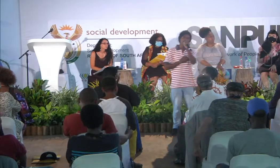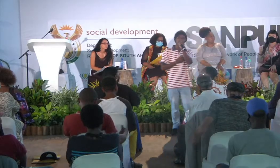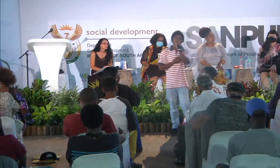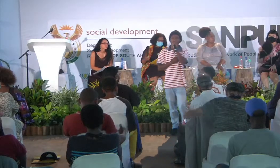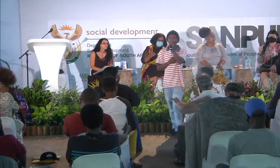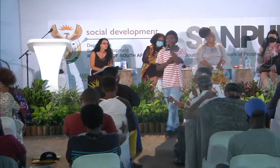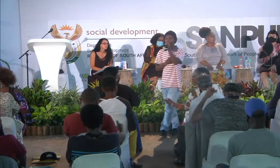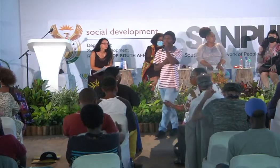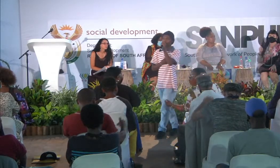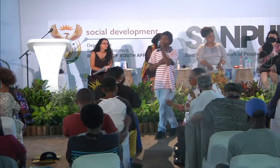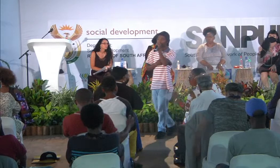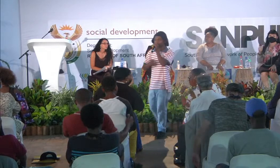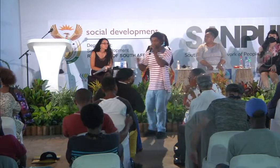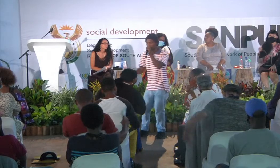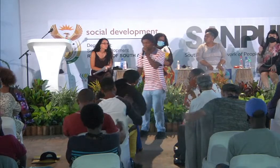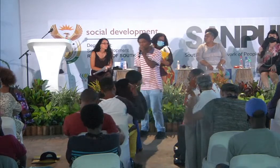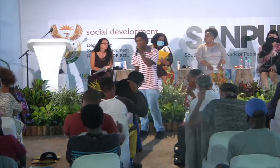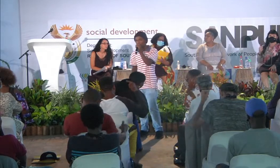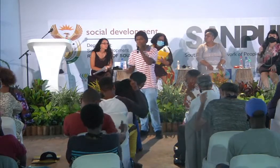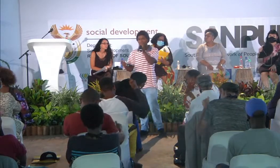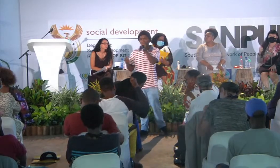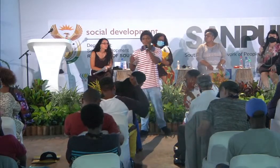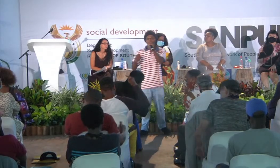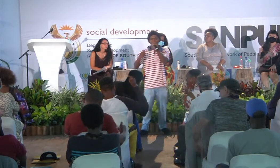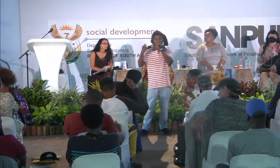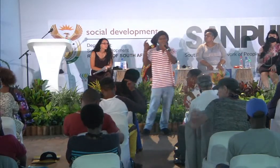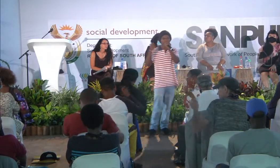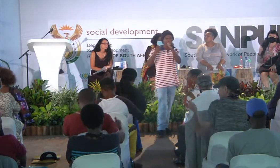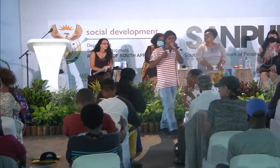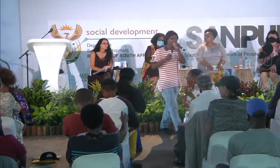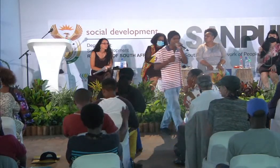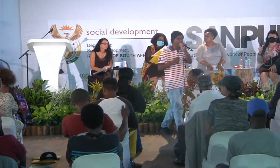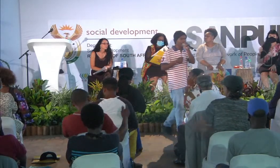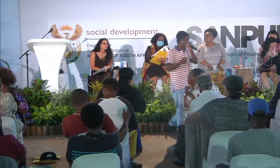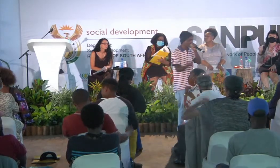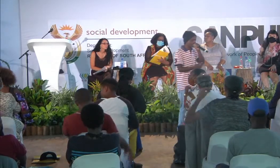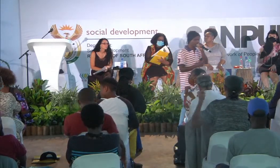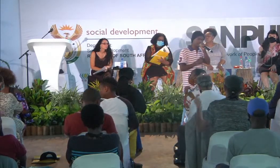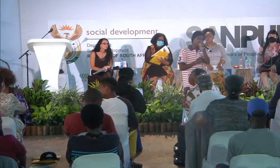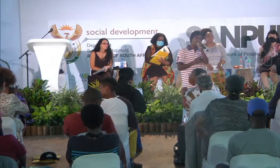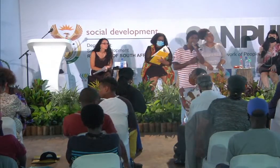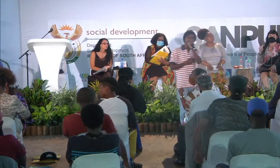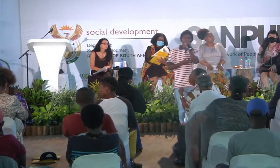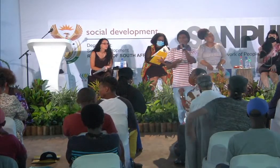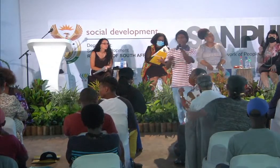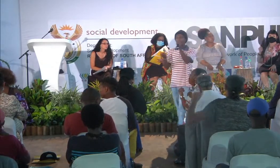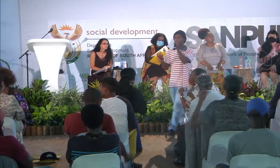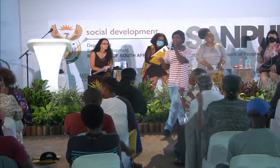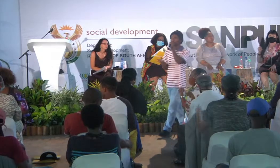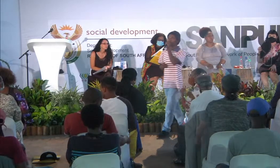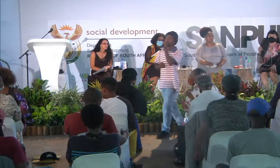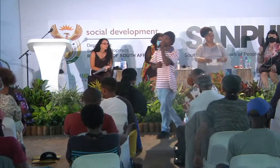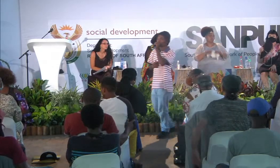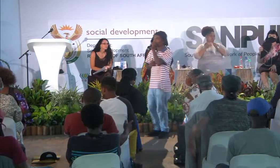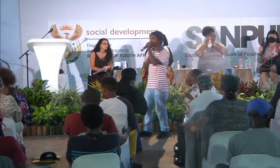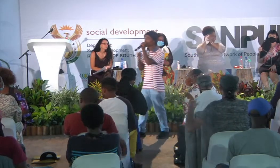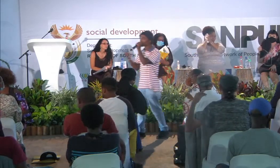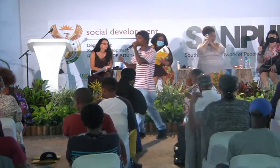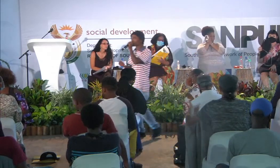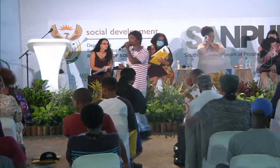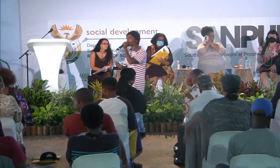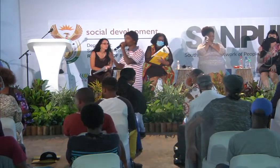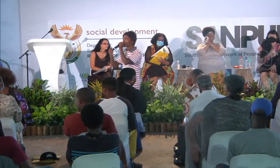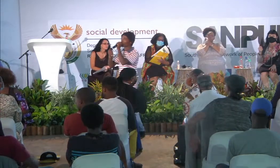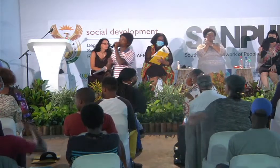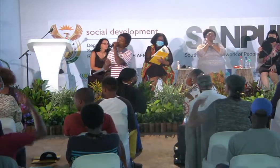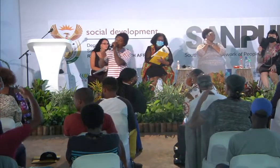umuntu ozobecikela phansi noma kumnyama ubekezele sazokukhanya lesibani isizwe siphendukile nami ngiyazibuza kanjani angithi